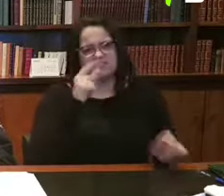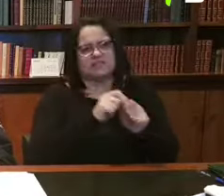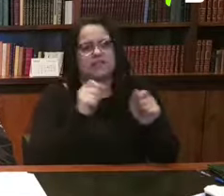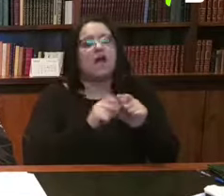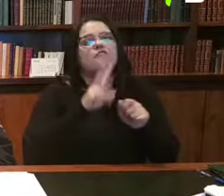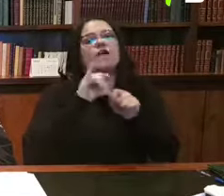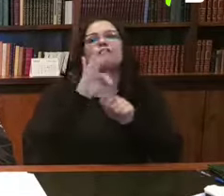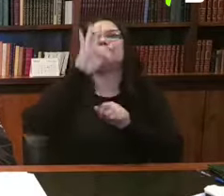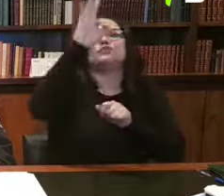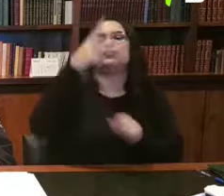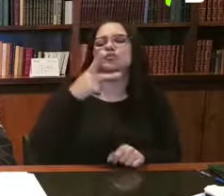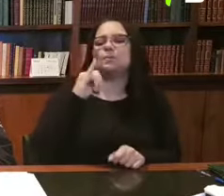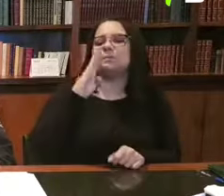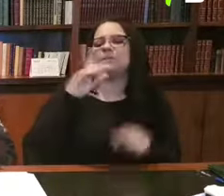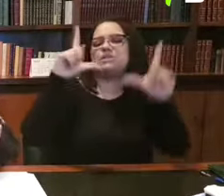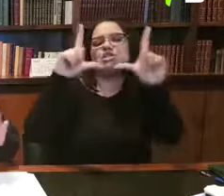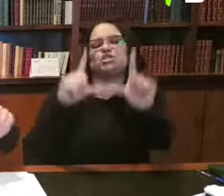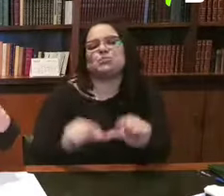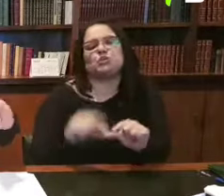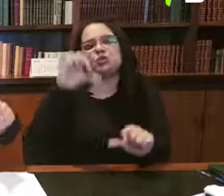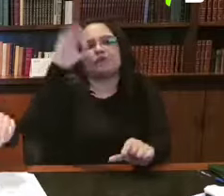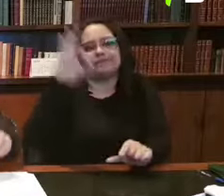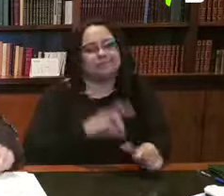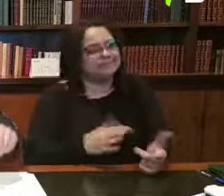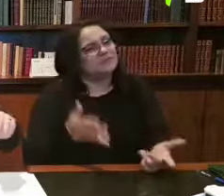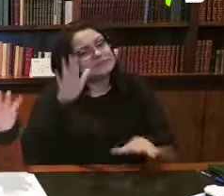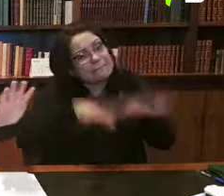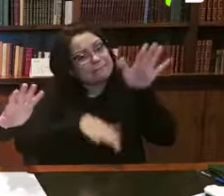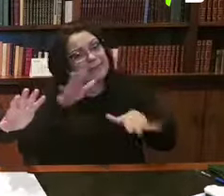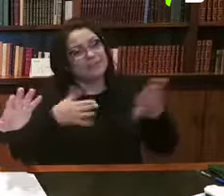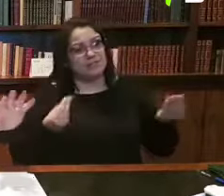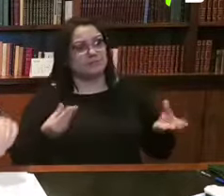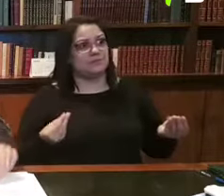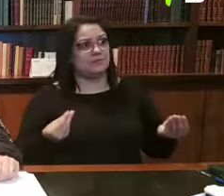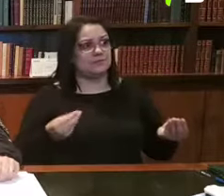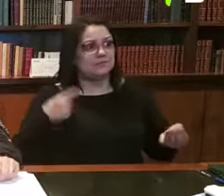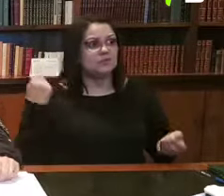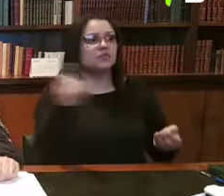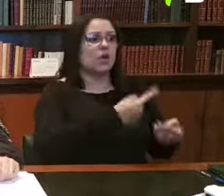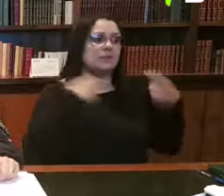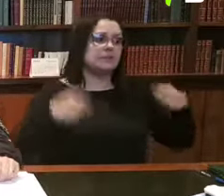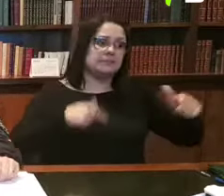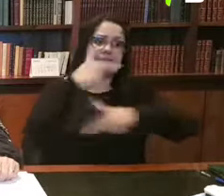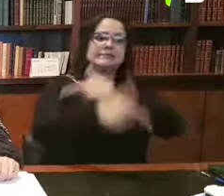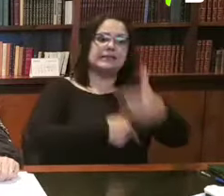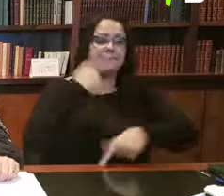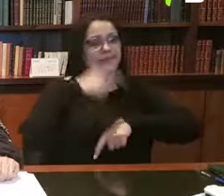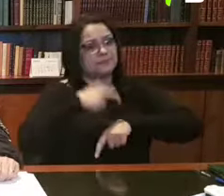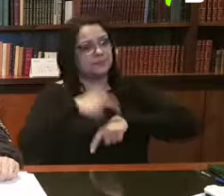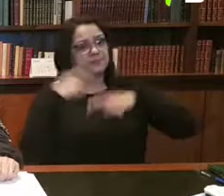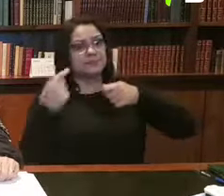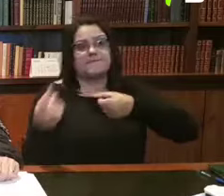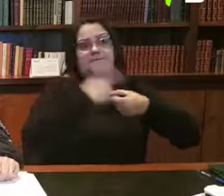previsão dessa no momento como essa e arrepende muita gente por isso que o presente fala olha vamos vamos vamos trabalhar em algum momento